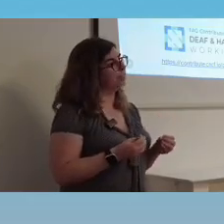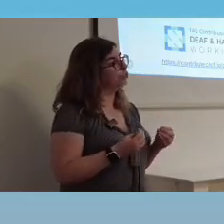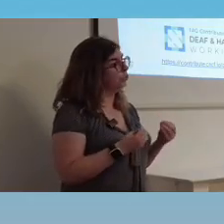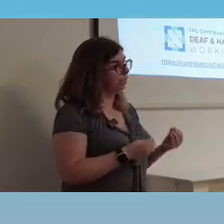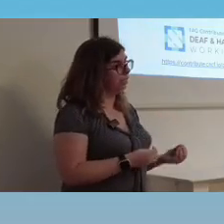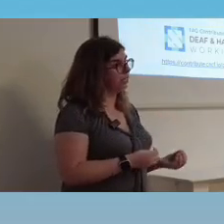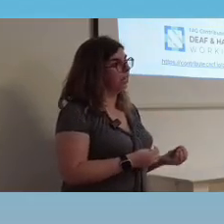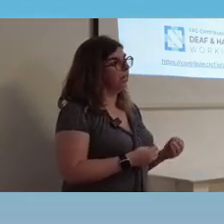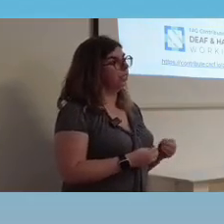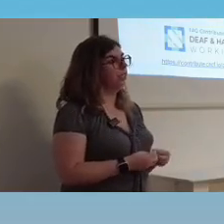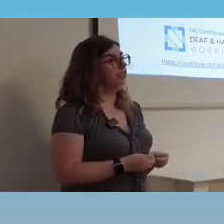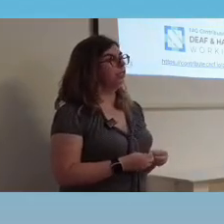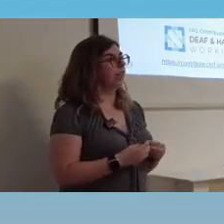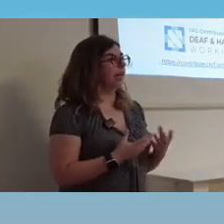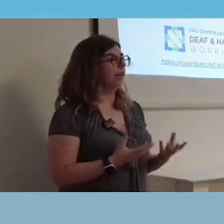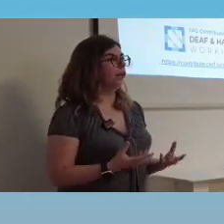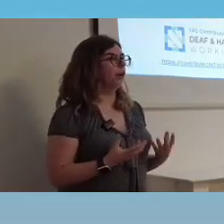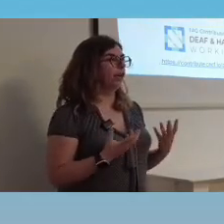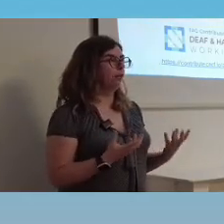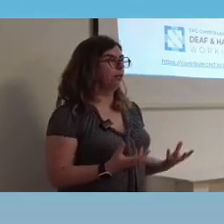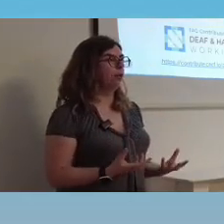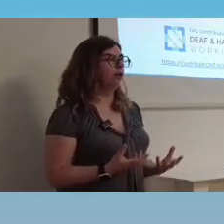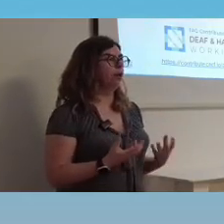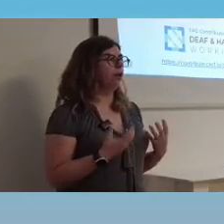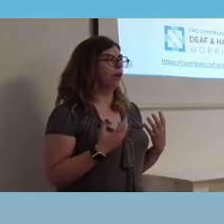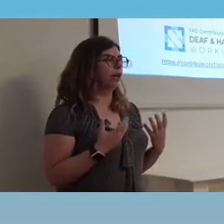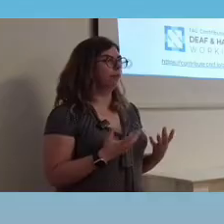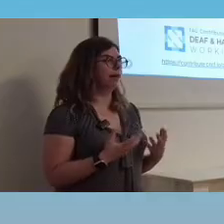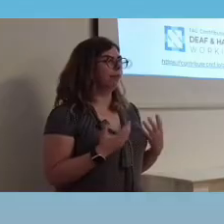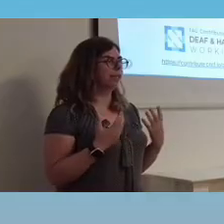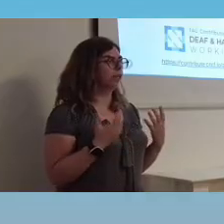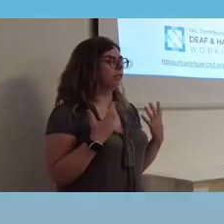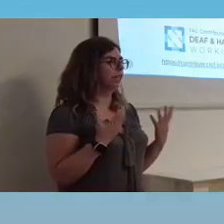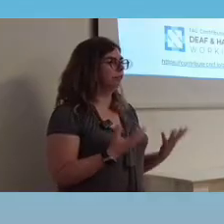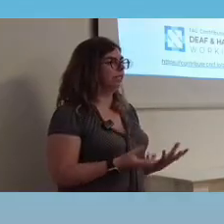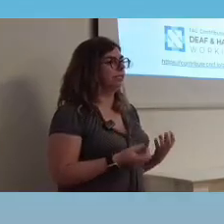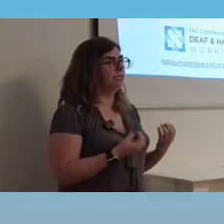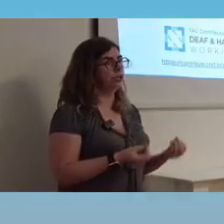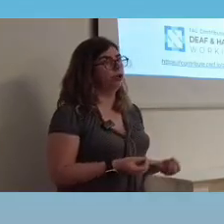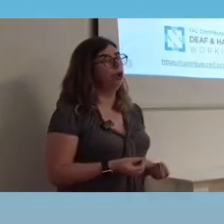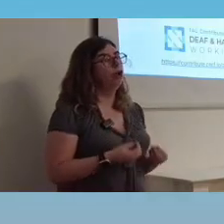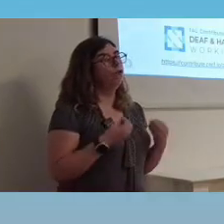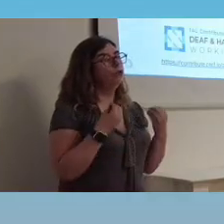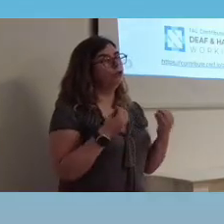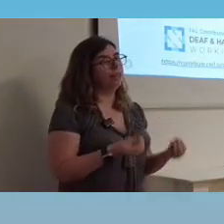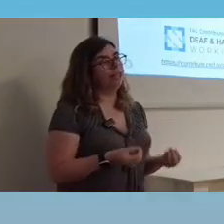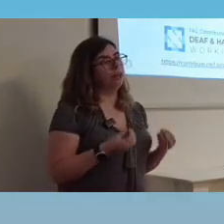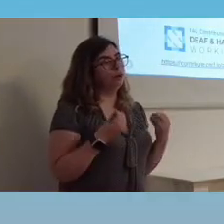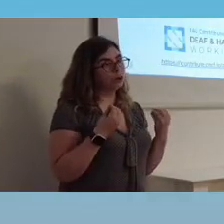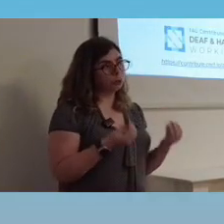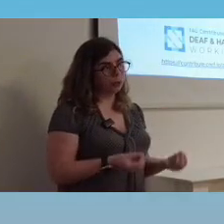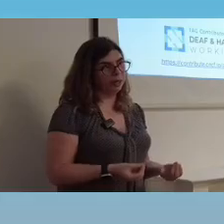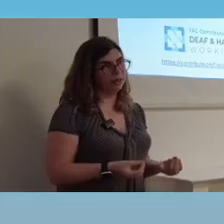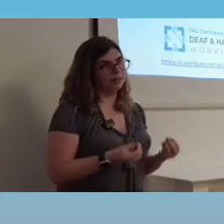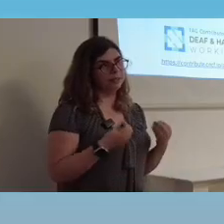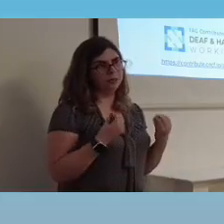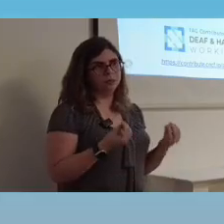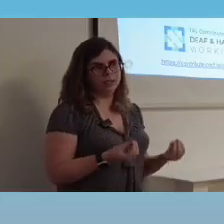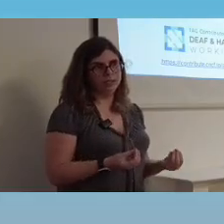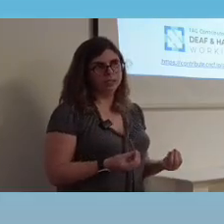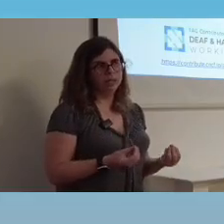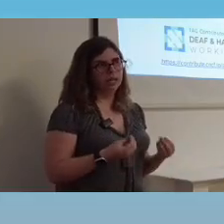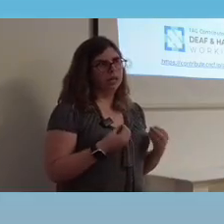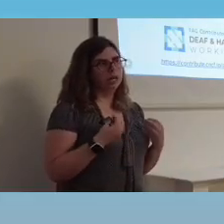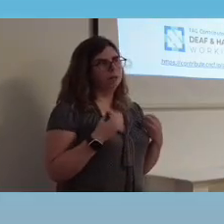des États-Unis, qui est un cri de ralliement créé par les personnes handicapées qui disent vous devez construire